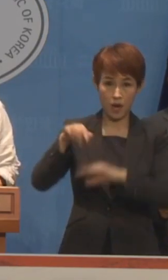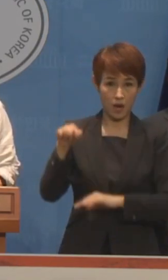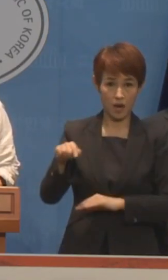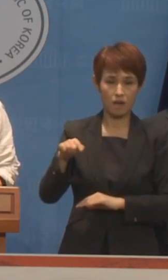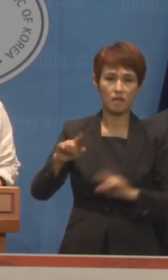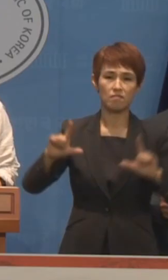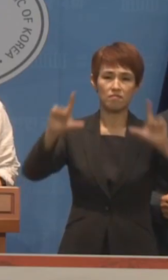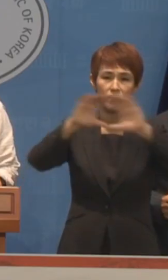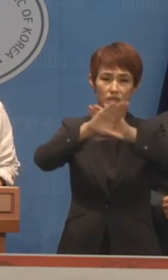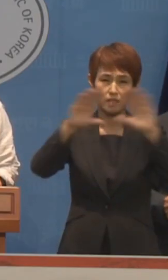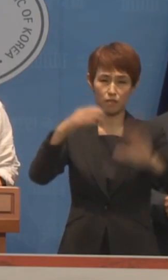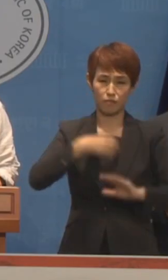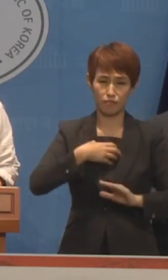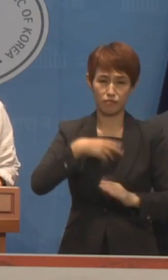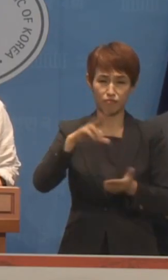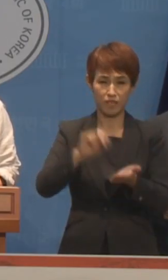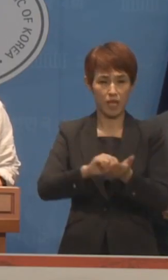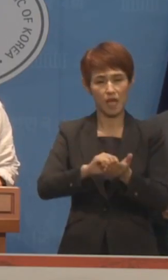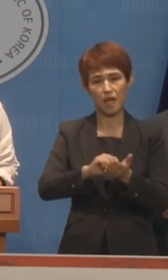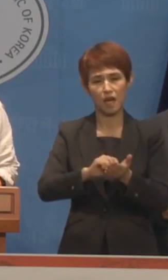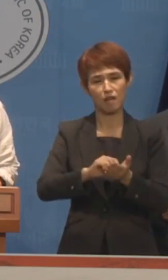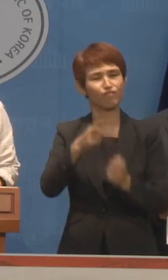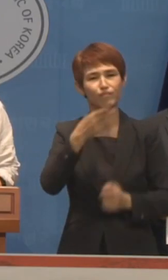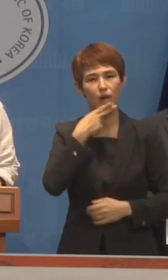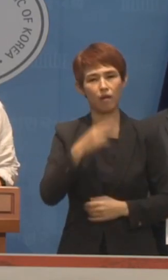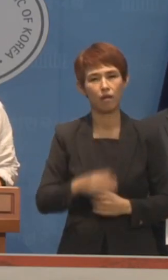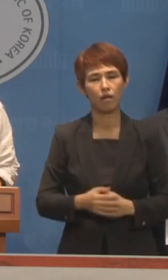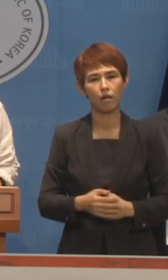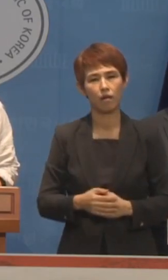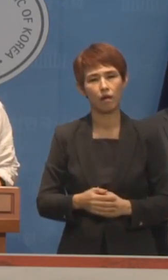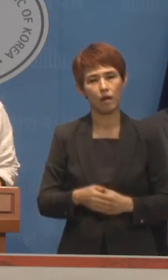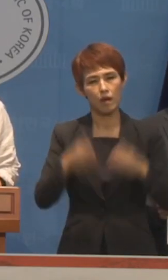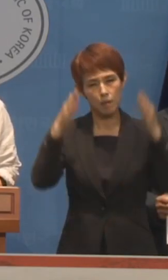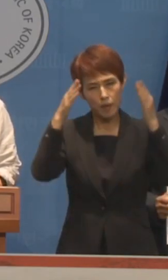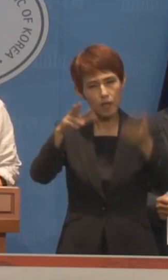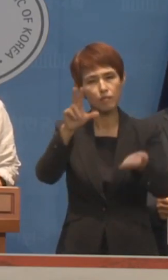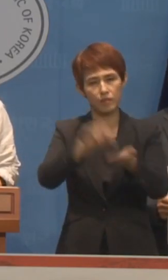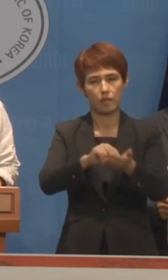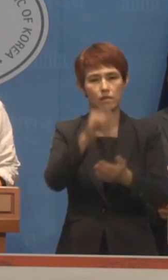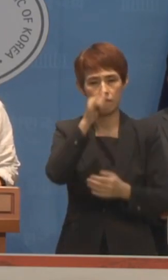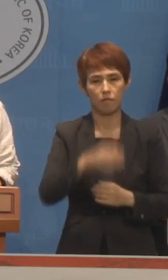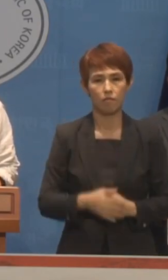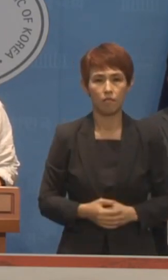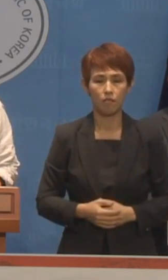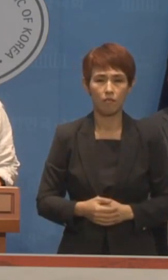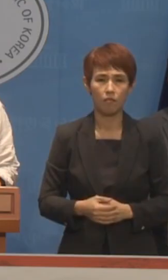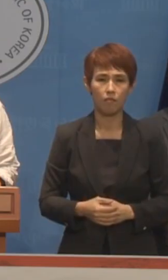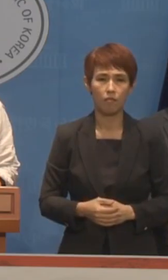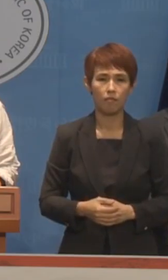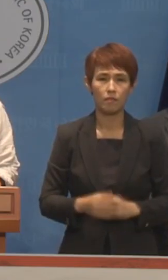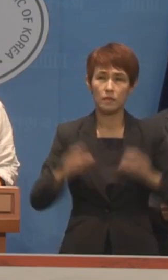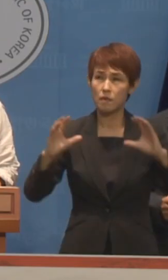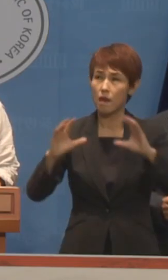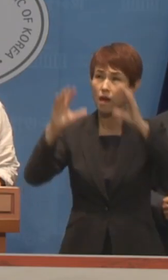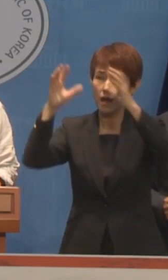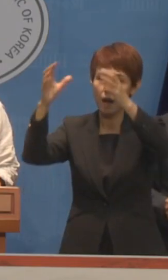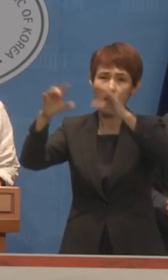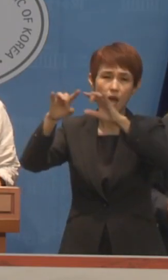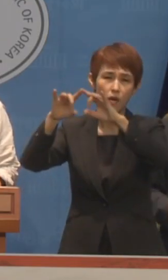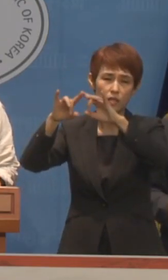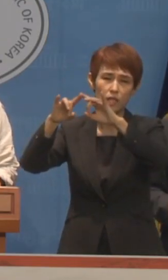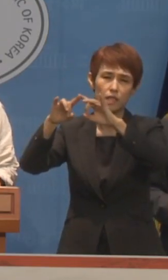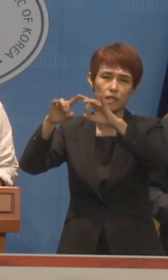기후위기 대응에 굉장히 무책임하고 잘못된 방향을 있기 때문입니다. 이와는 반대로 전 세계가 에너지 수요